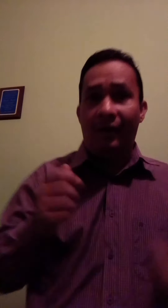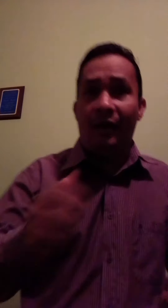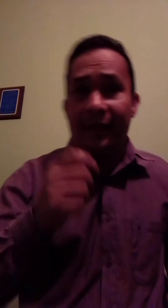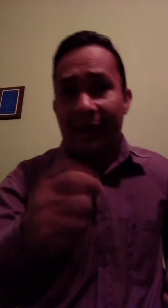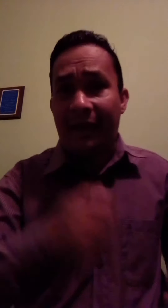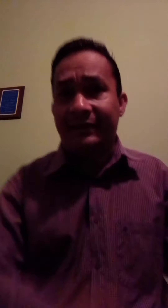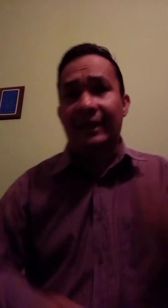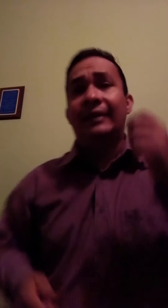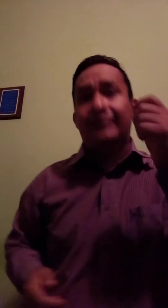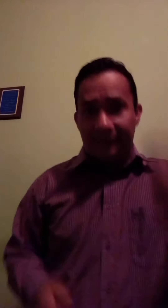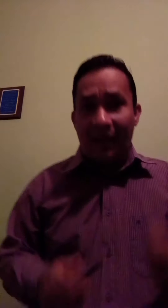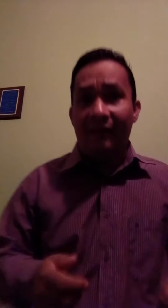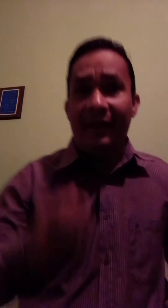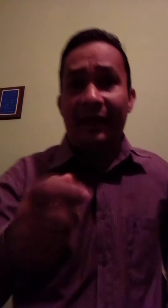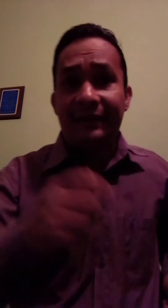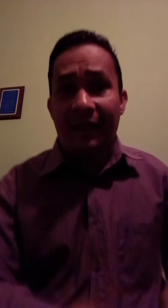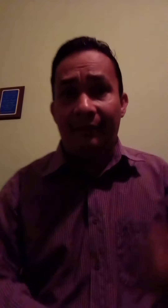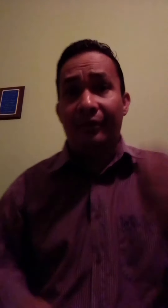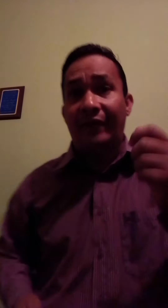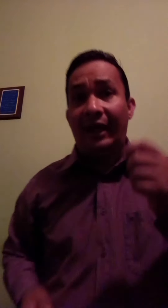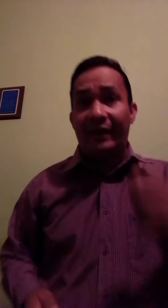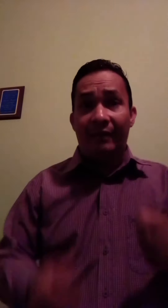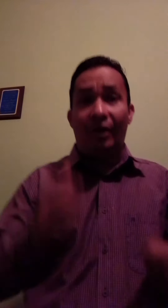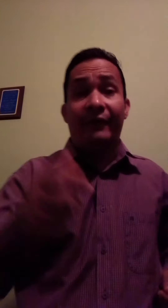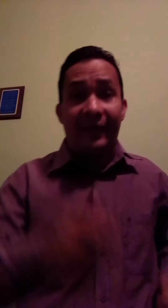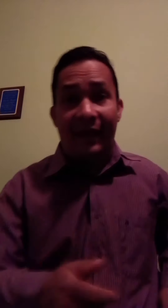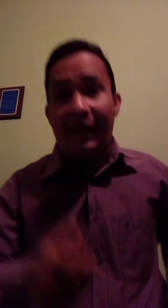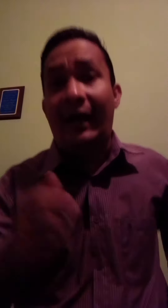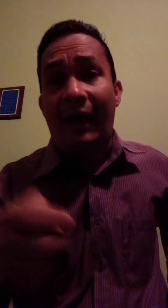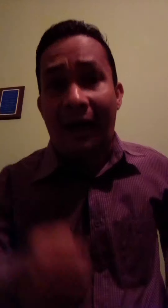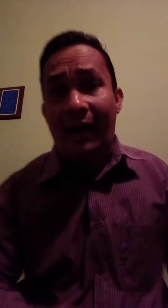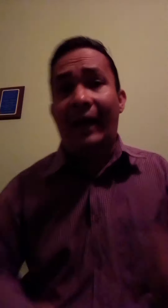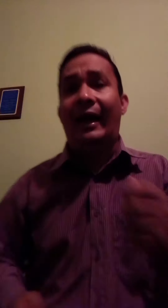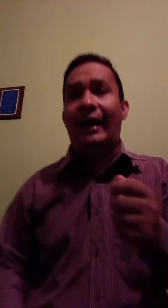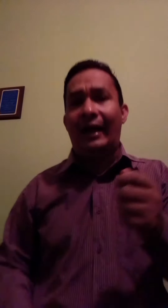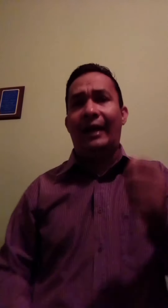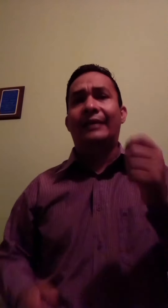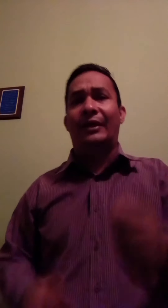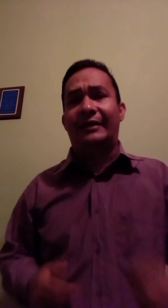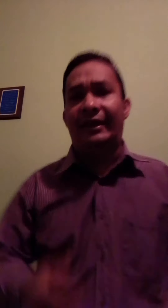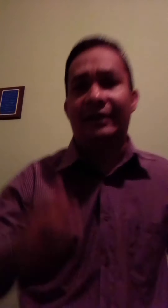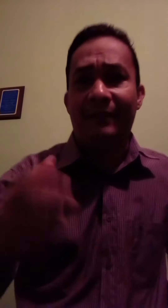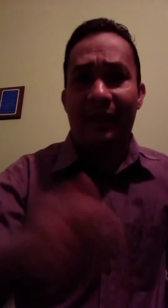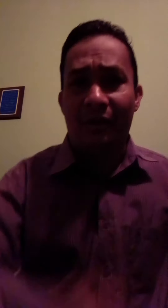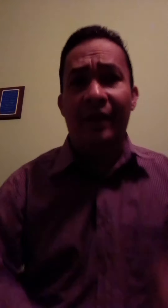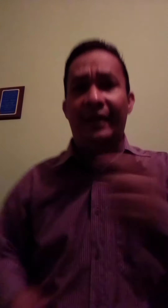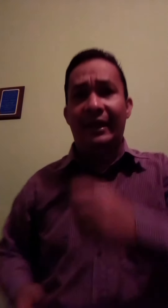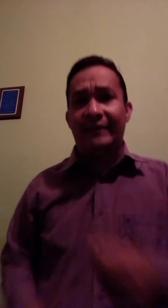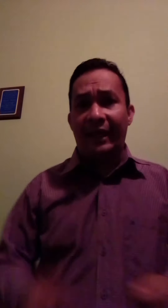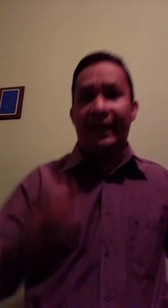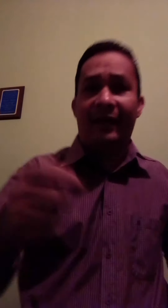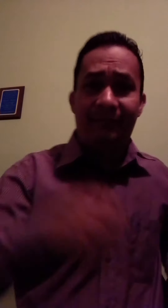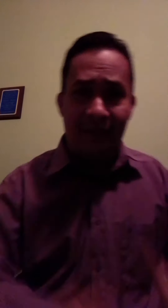lograrás, ya verás que la montaña moverá No le tengas miedo, dile a ese gigante,